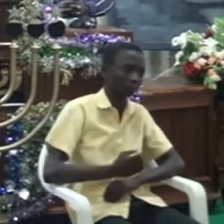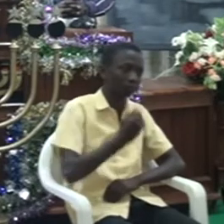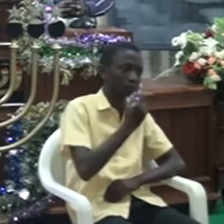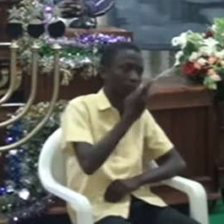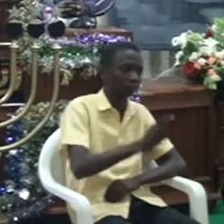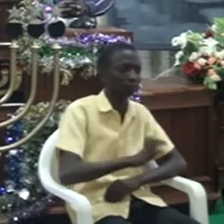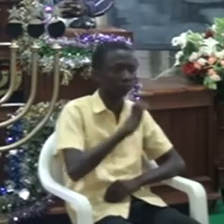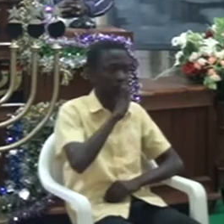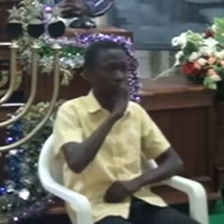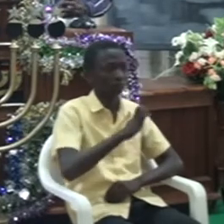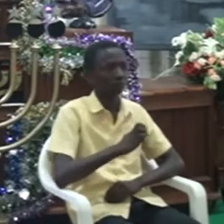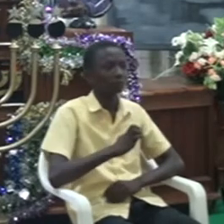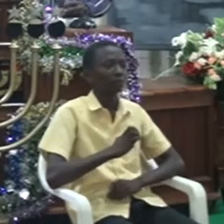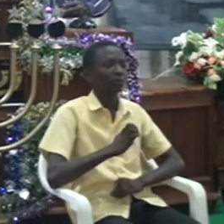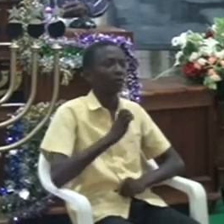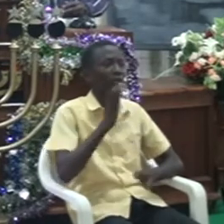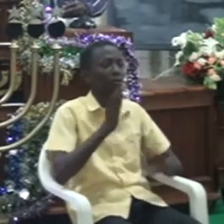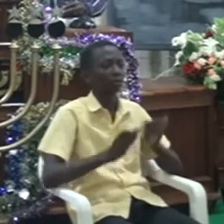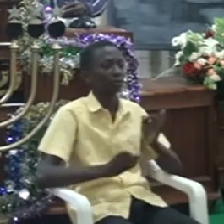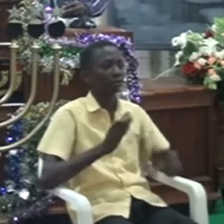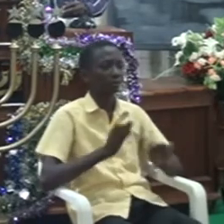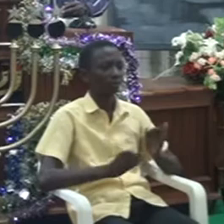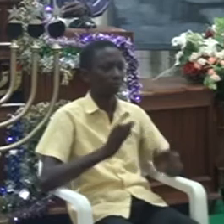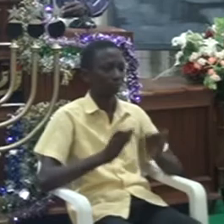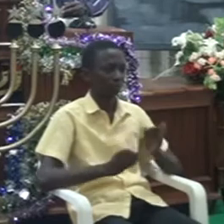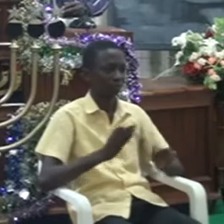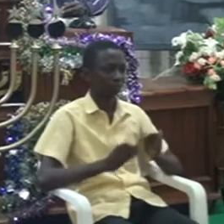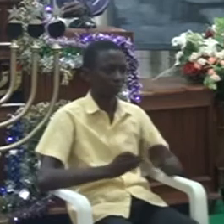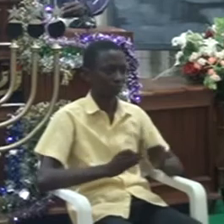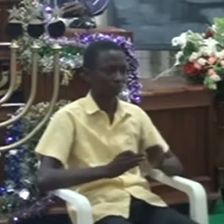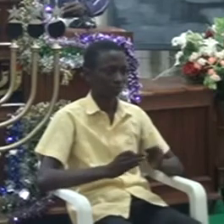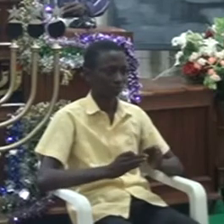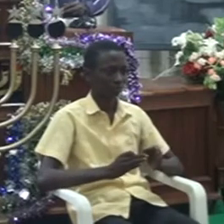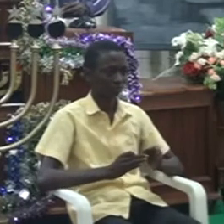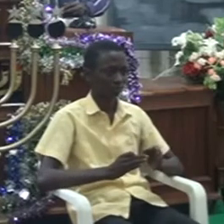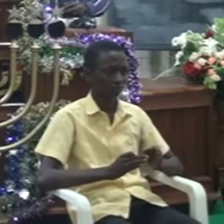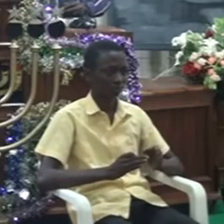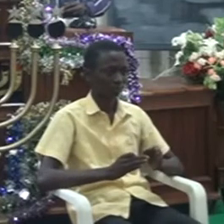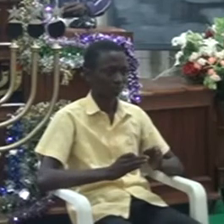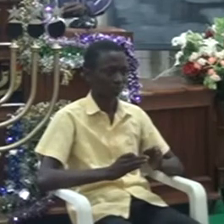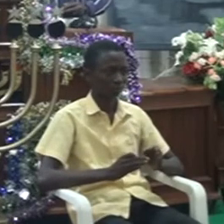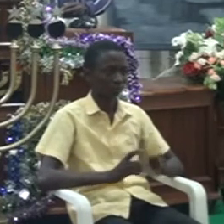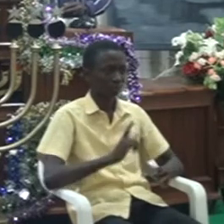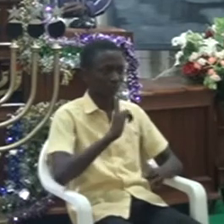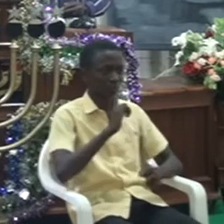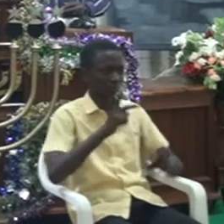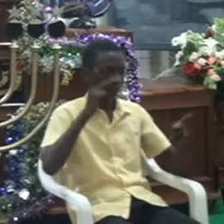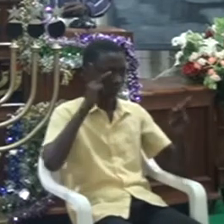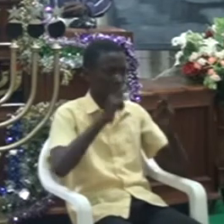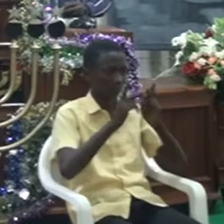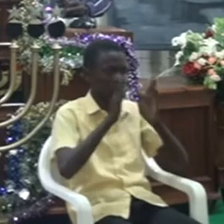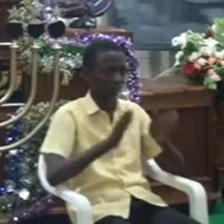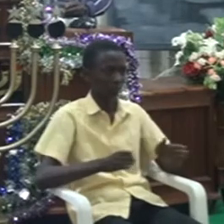étant justifié. Na hivi ile kichwa ile mahubiri nasema kisha kuhesabiwa haki, soyez parfait. Basi